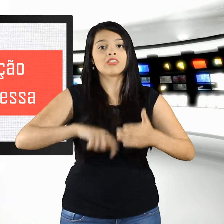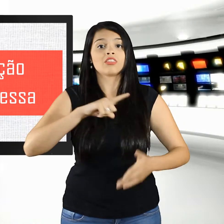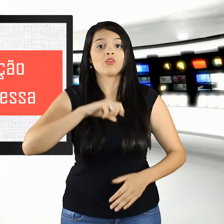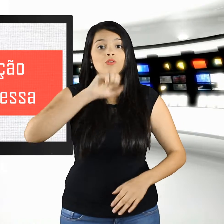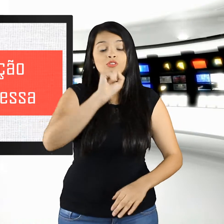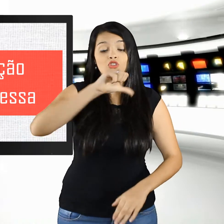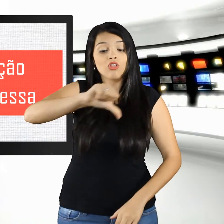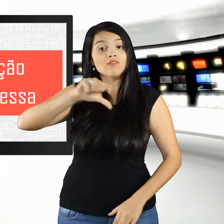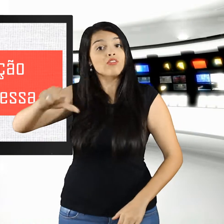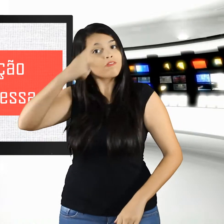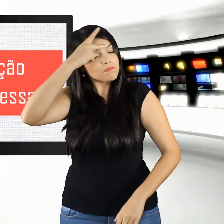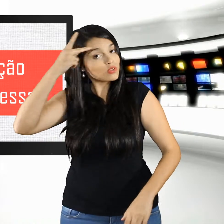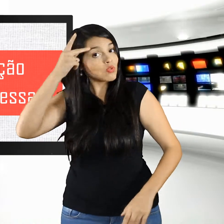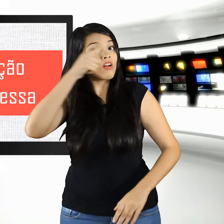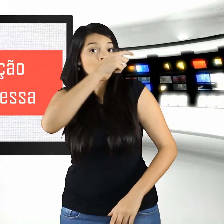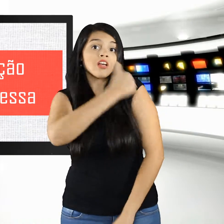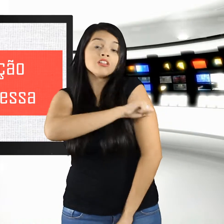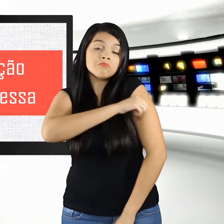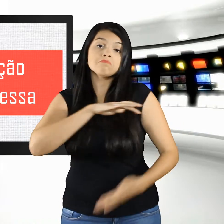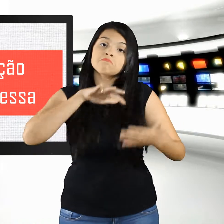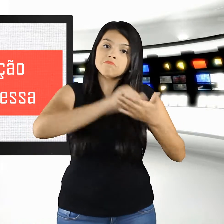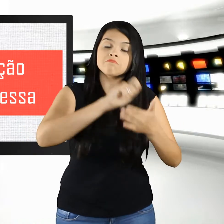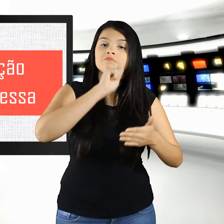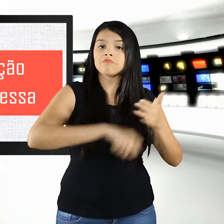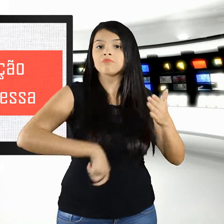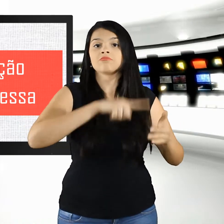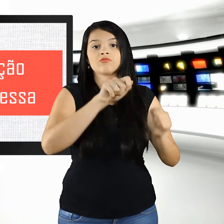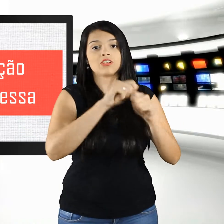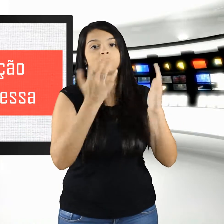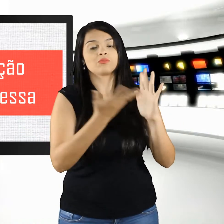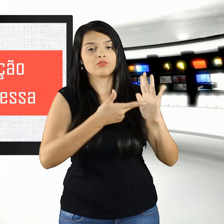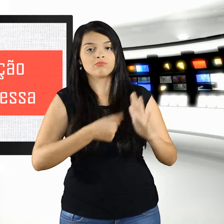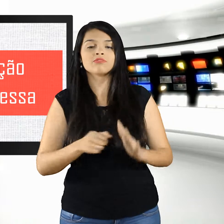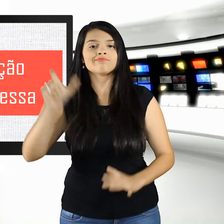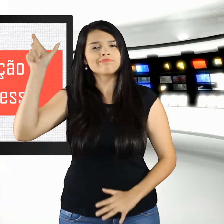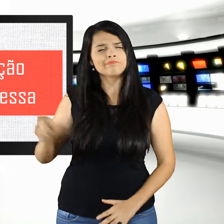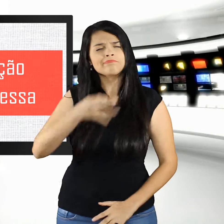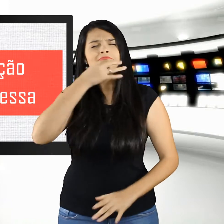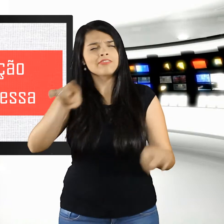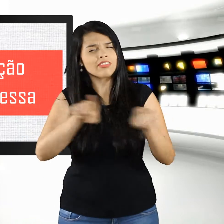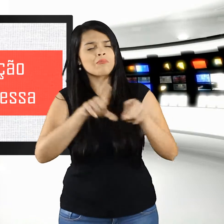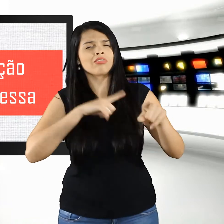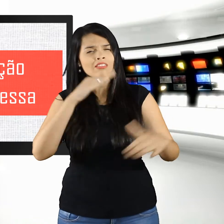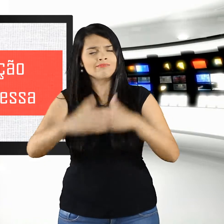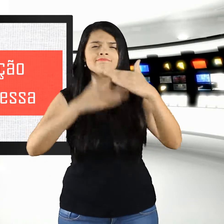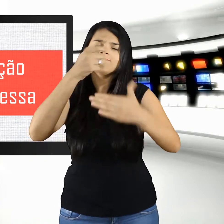899 pessoas inscritas. Outro avanço, segundo o Nascimento, é a exigência de